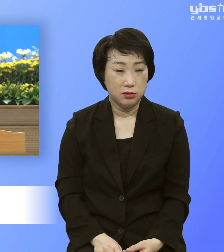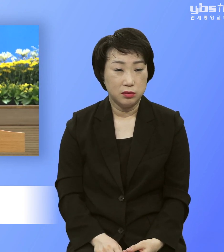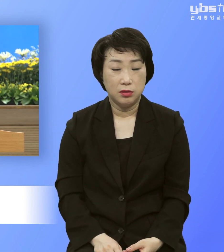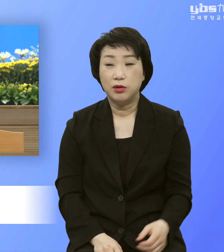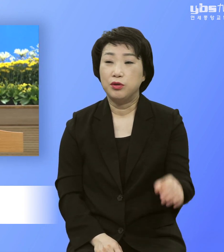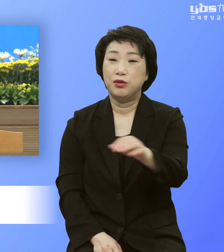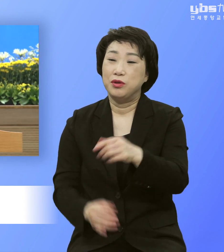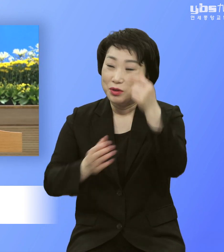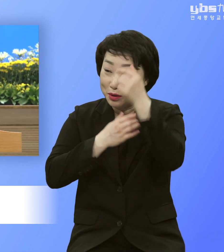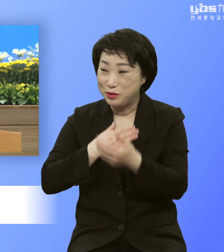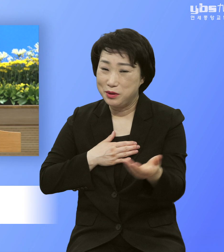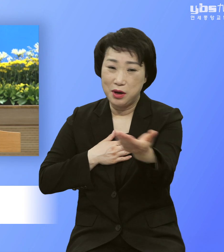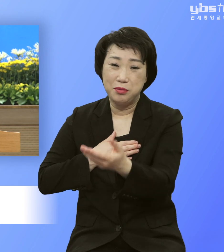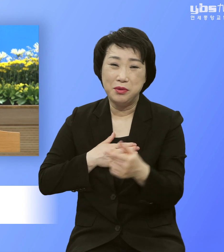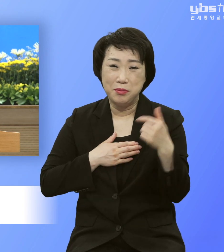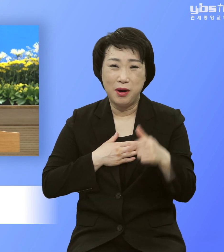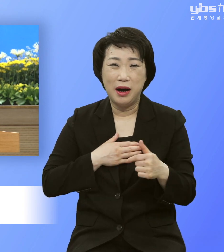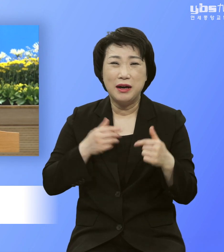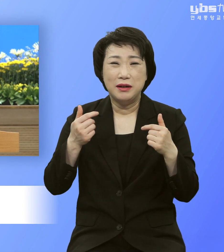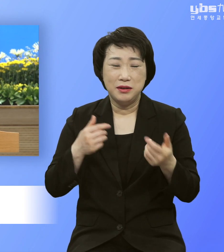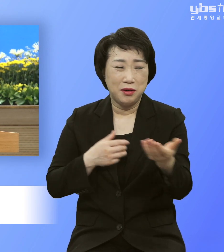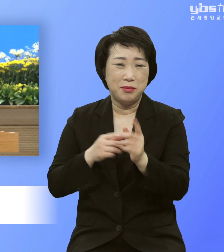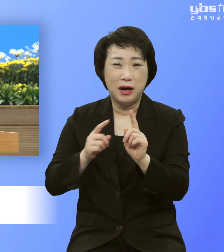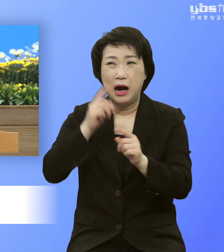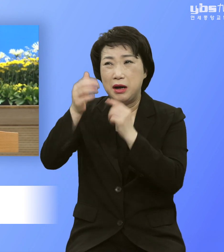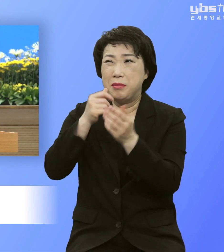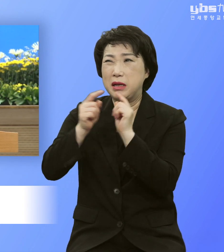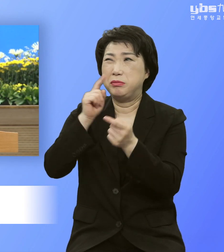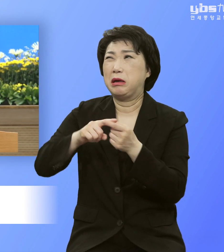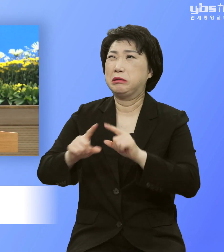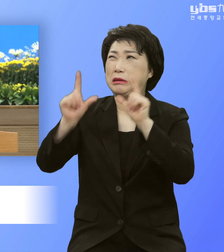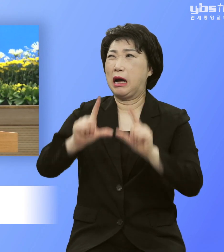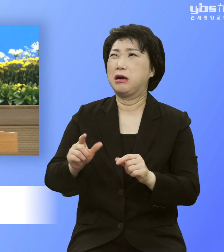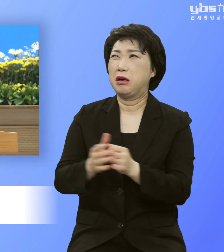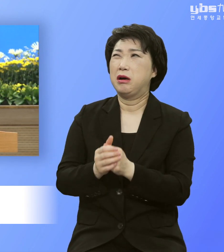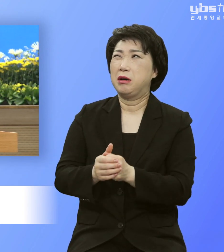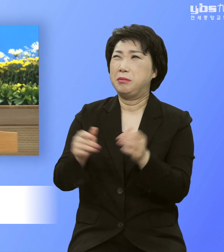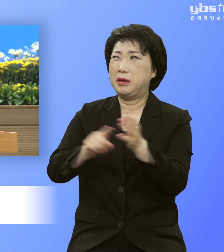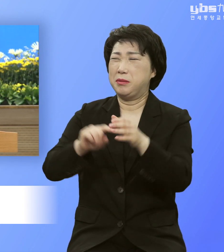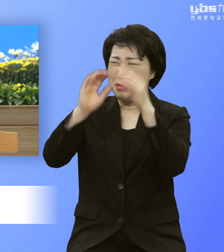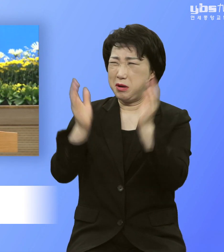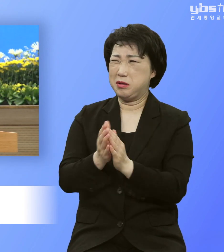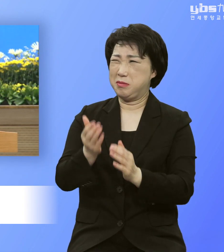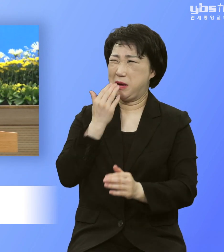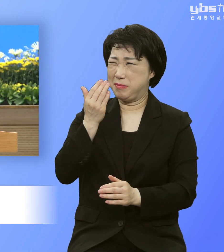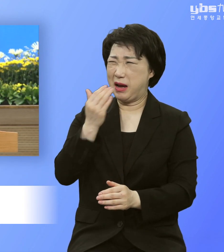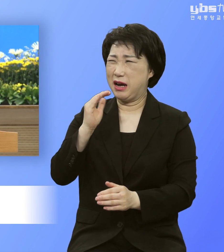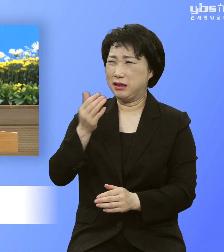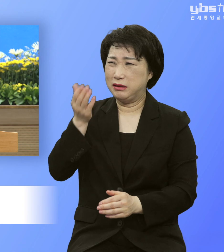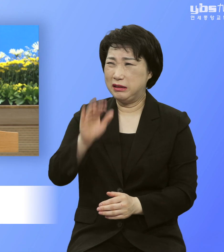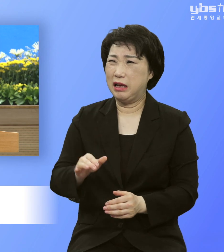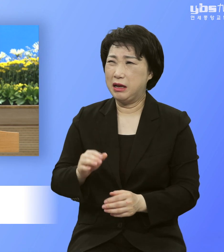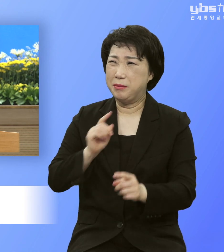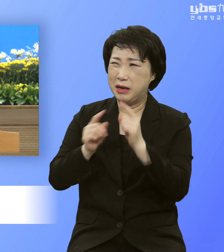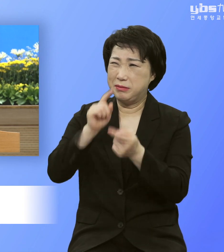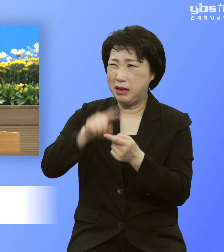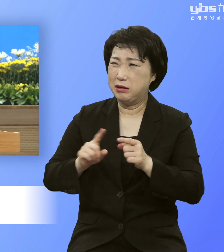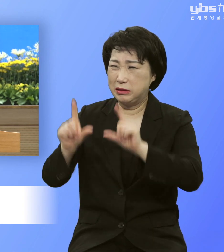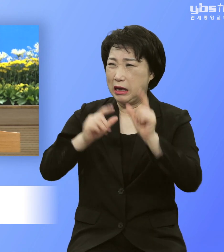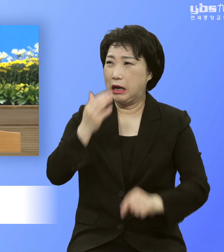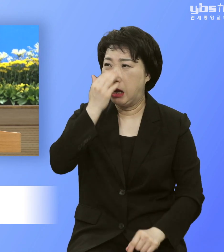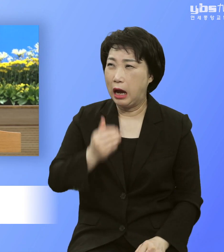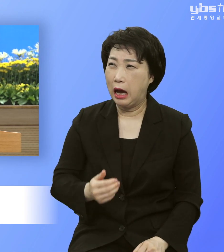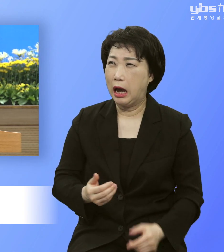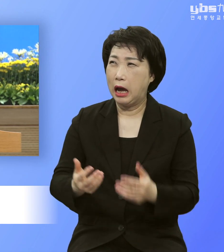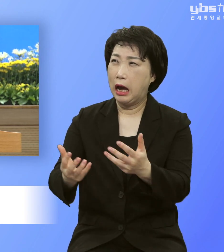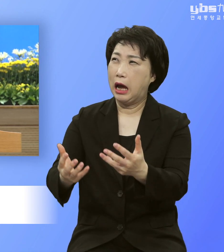근데 우리 교인들도 반드시 하나님 말씀대로 살아라고 믿으면 다 되는 것이지, 이런 사람들이